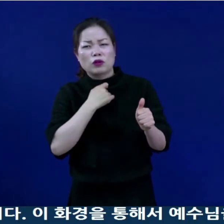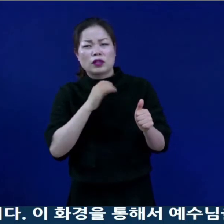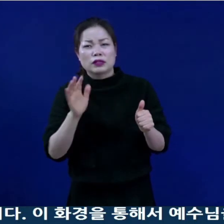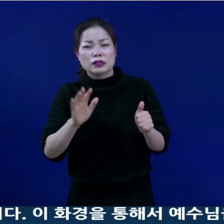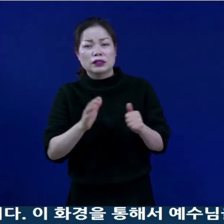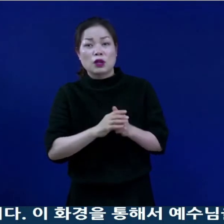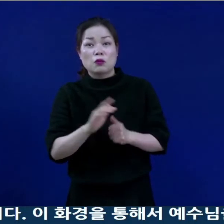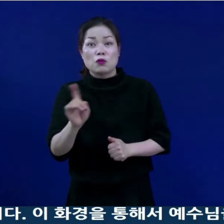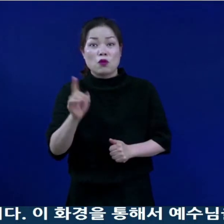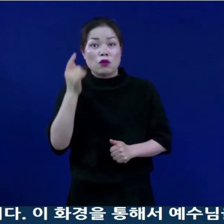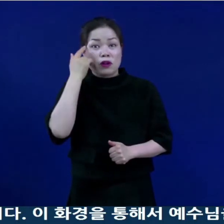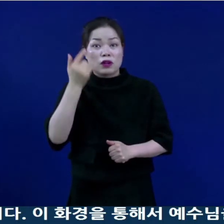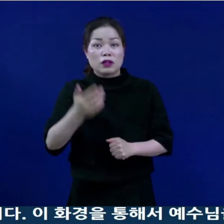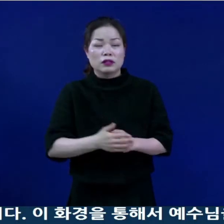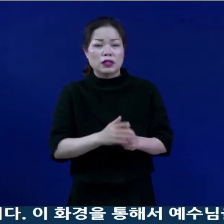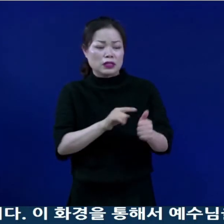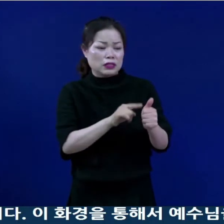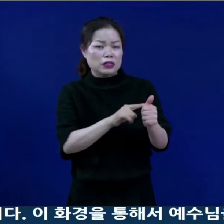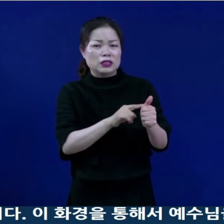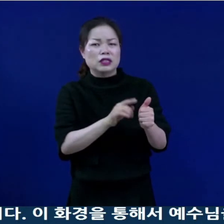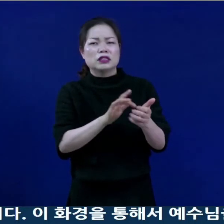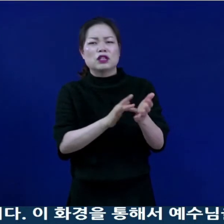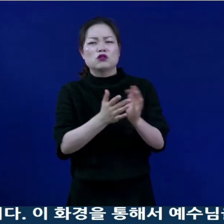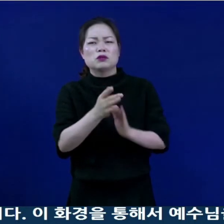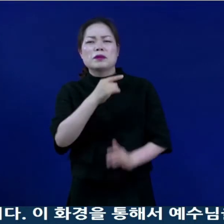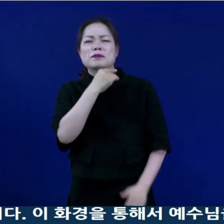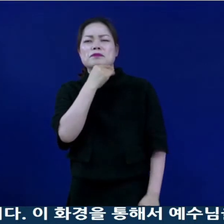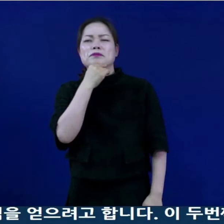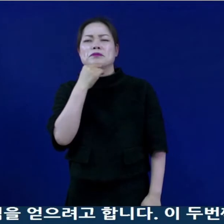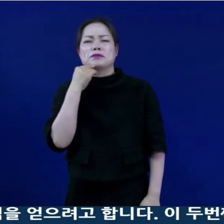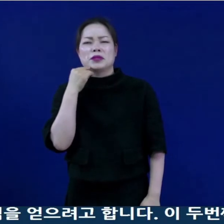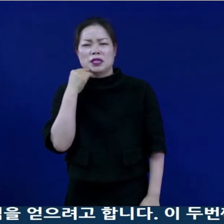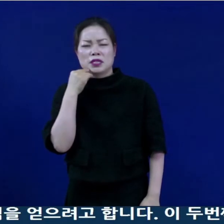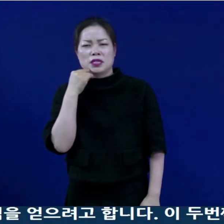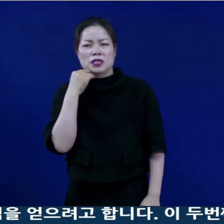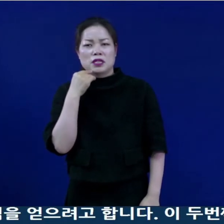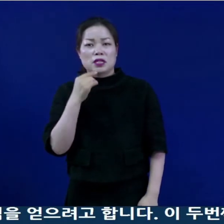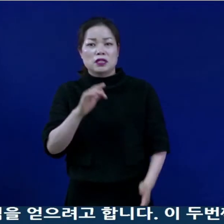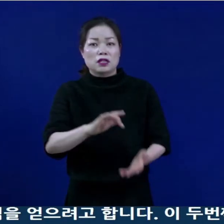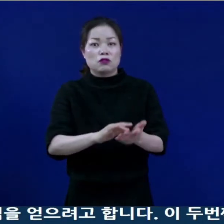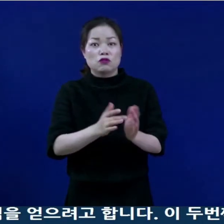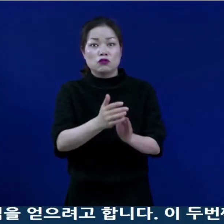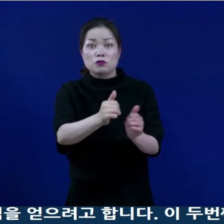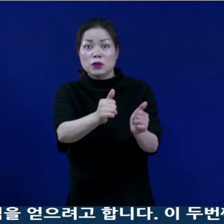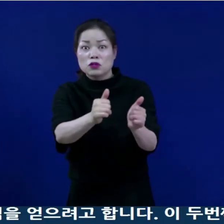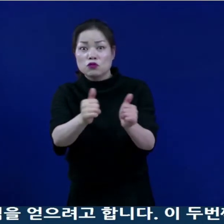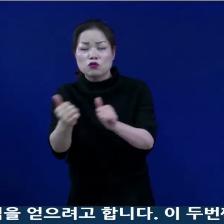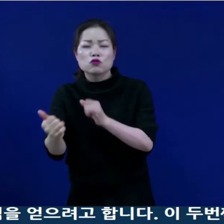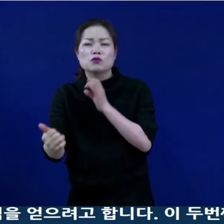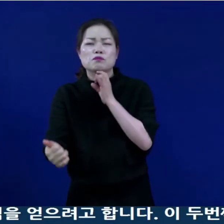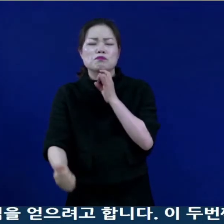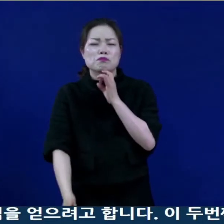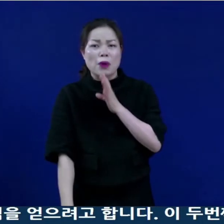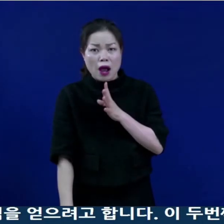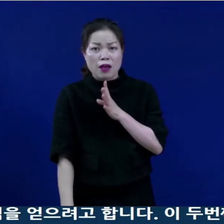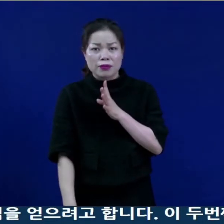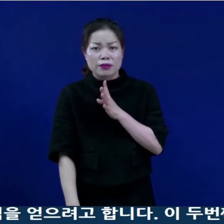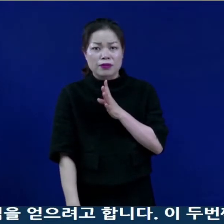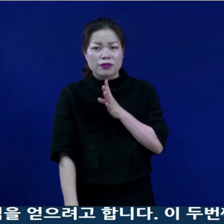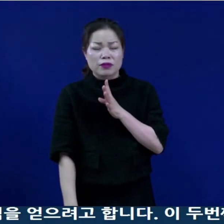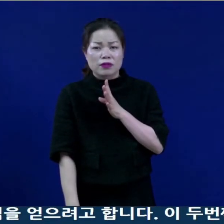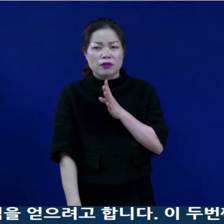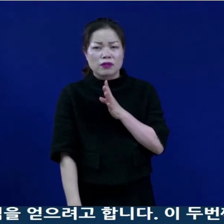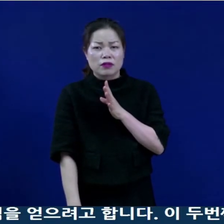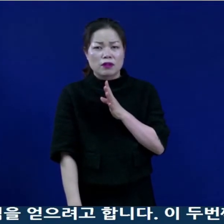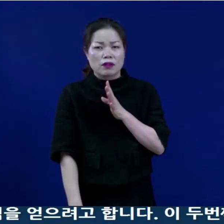것은 지금 무엇입니까? 예수님의 피입니다. 예수님의 죽음이죠. 오직 죽음만을